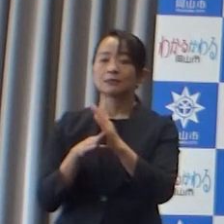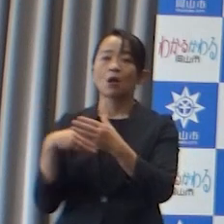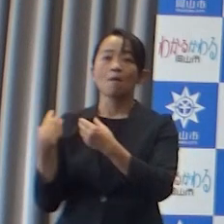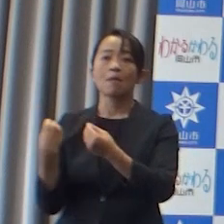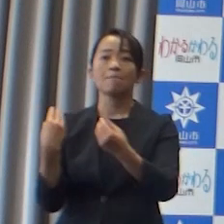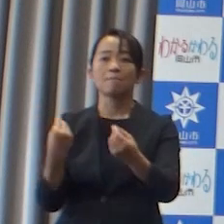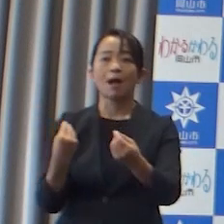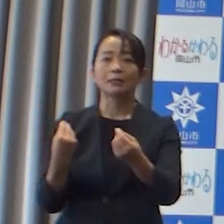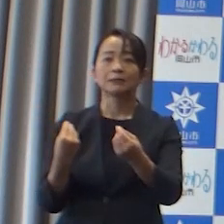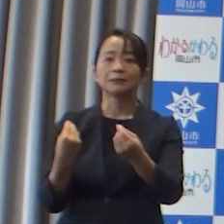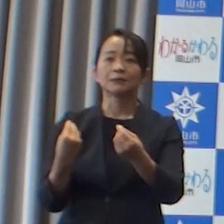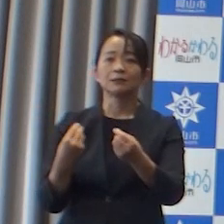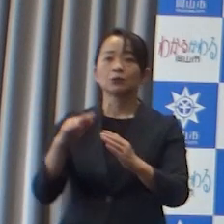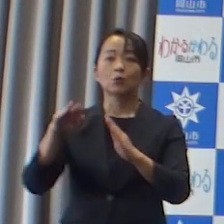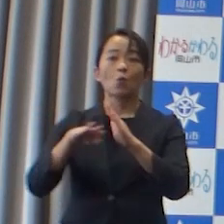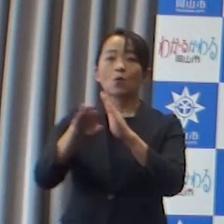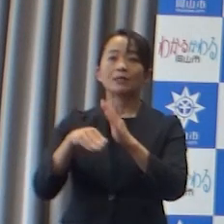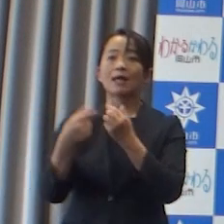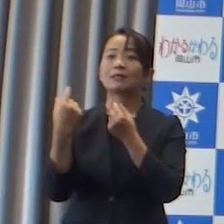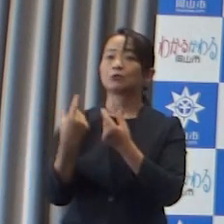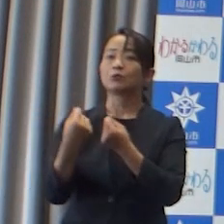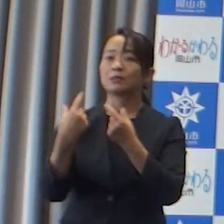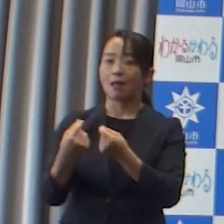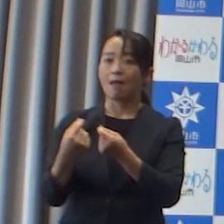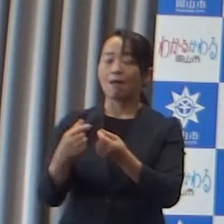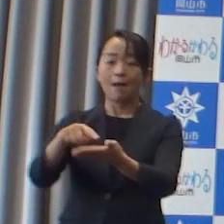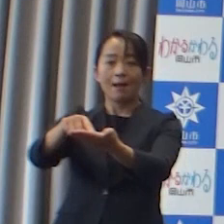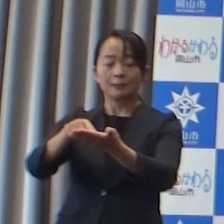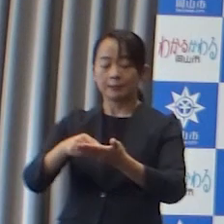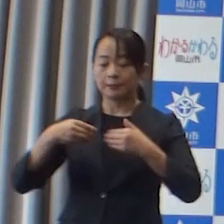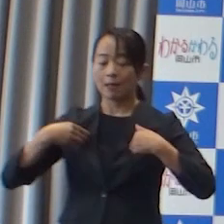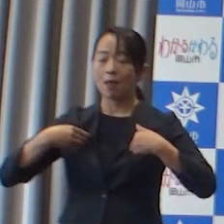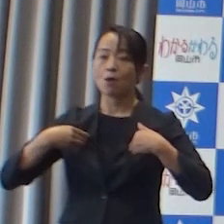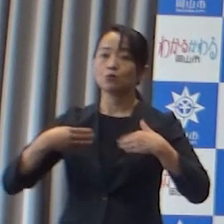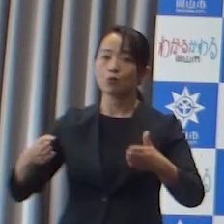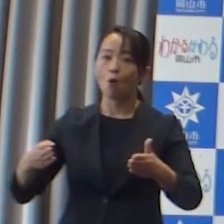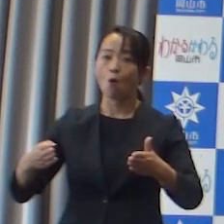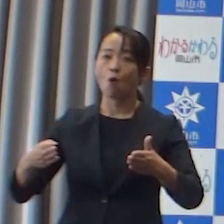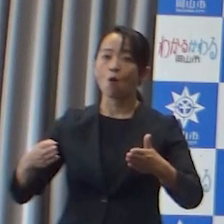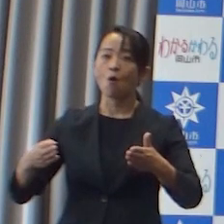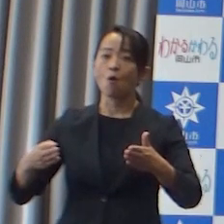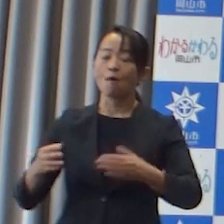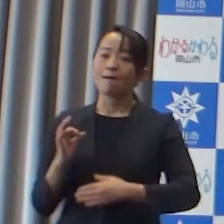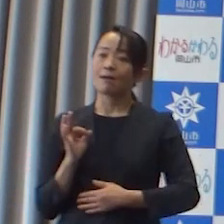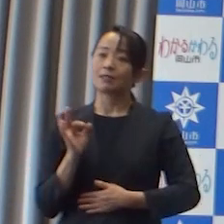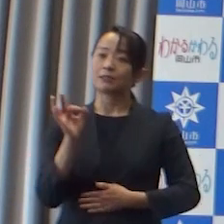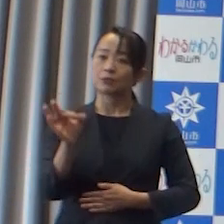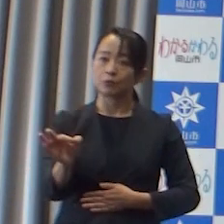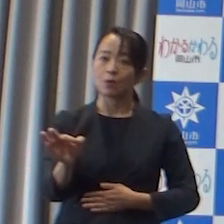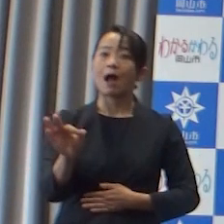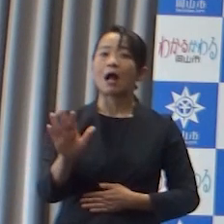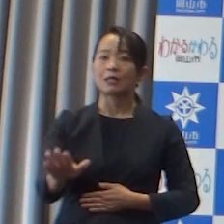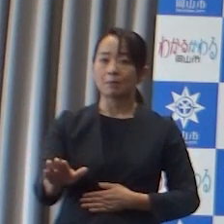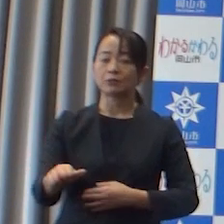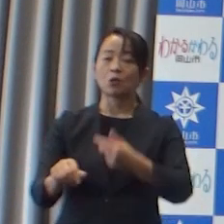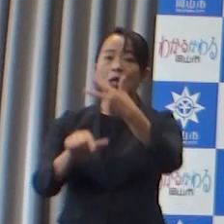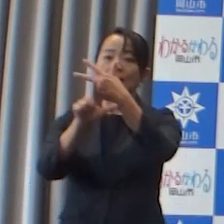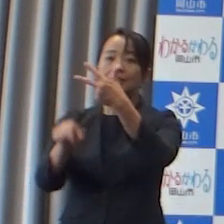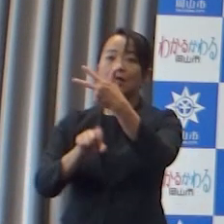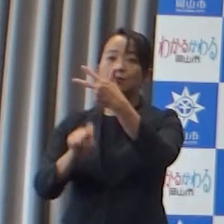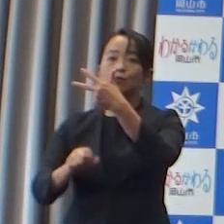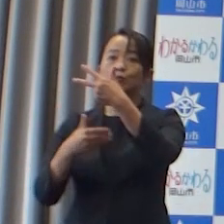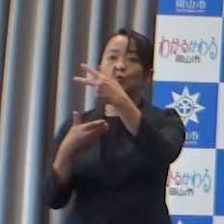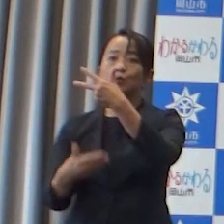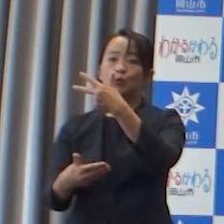の世帯等については申請不要のプッシュ型支給とし、7月